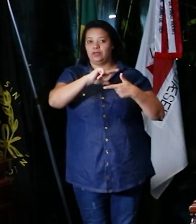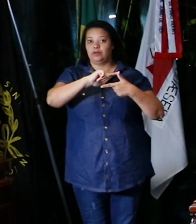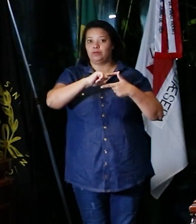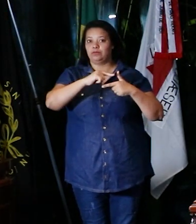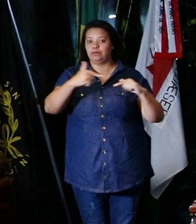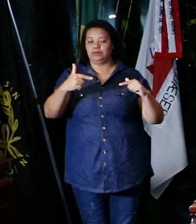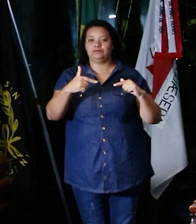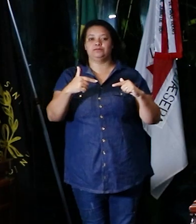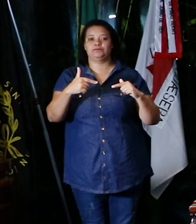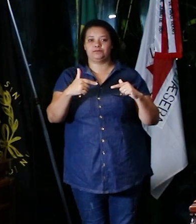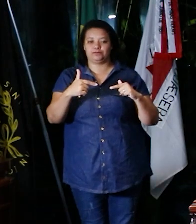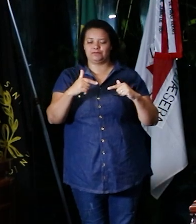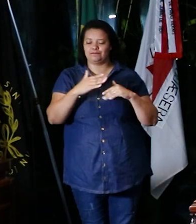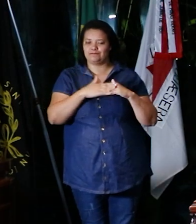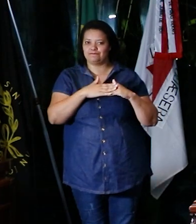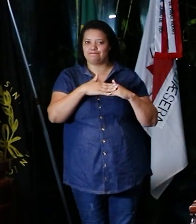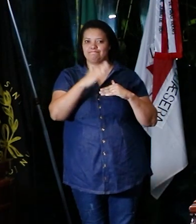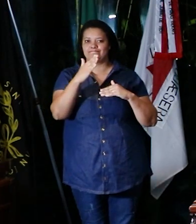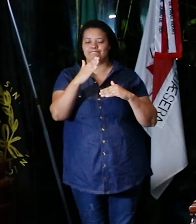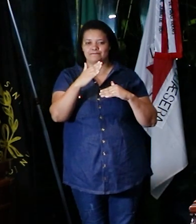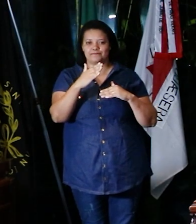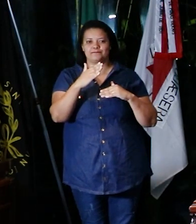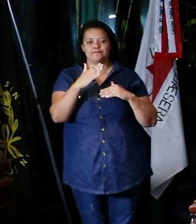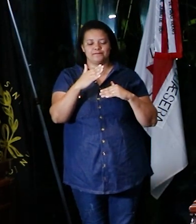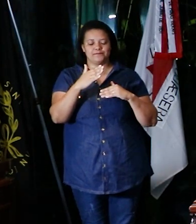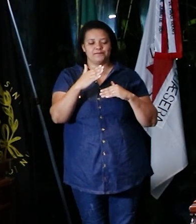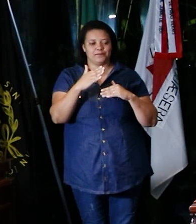algo além, que vai mais